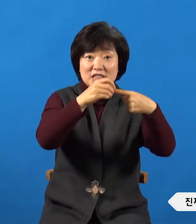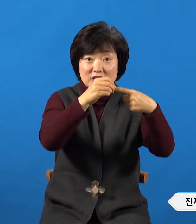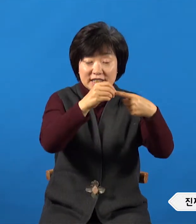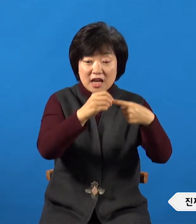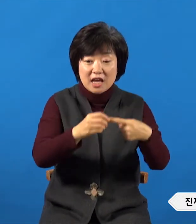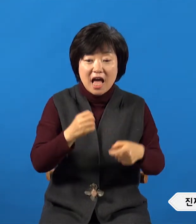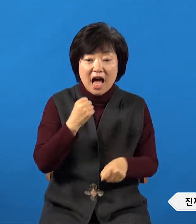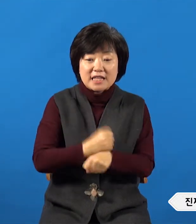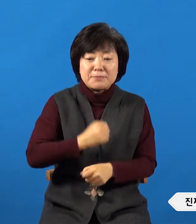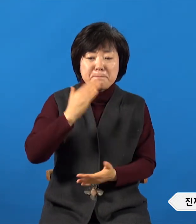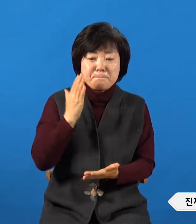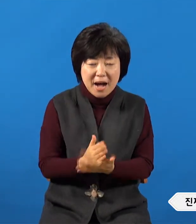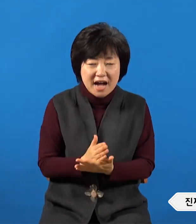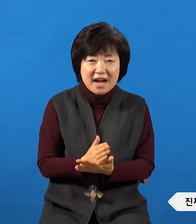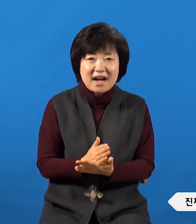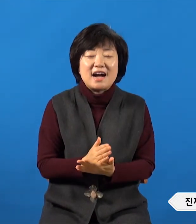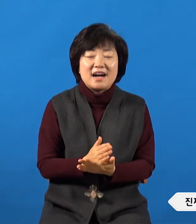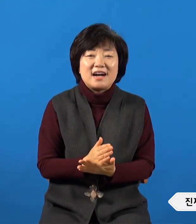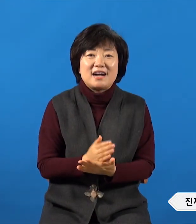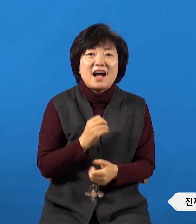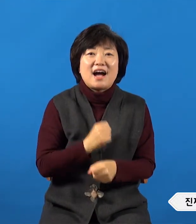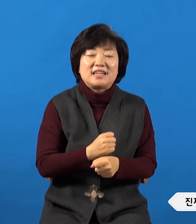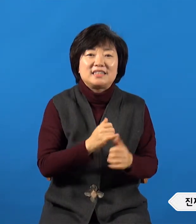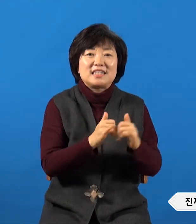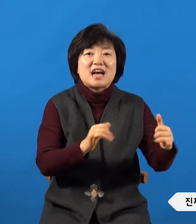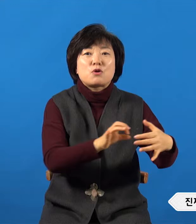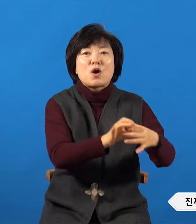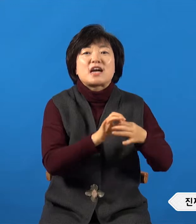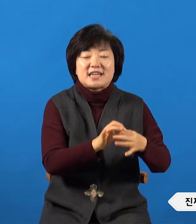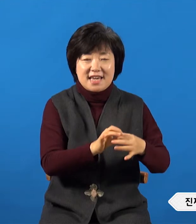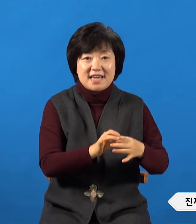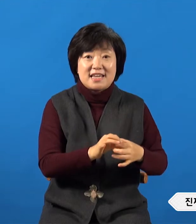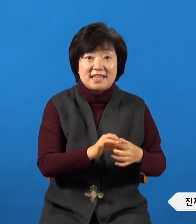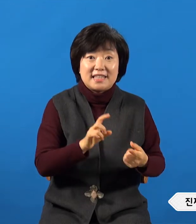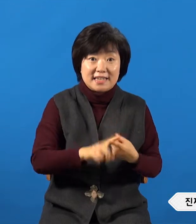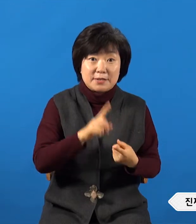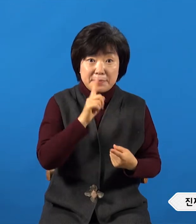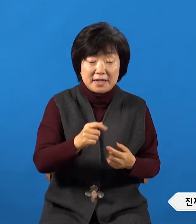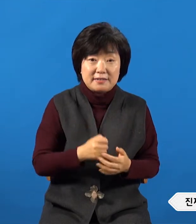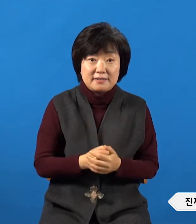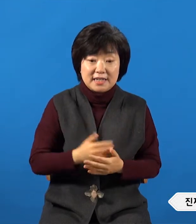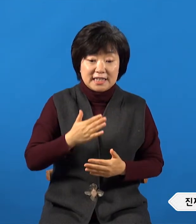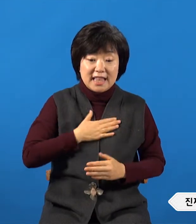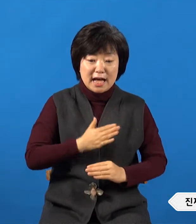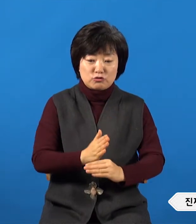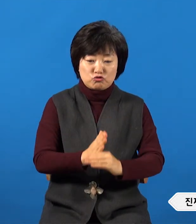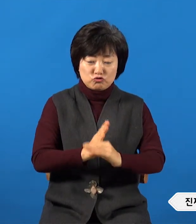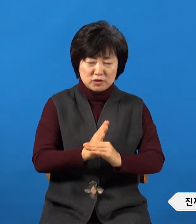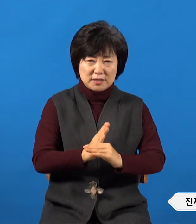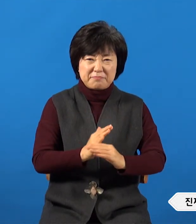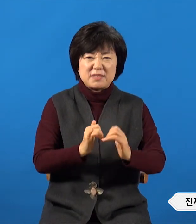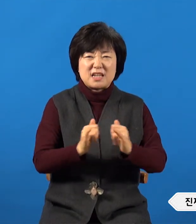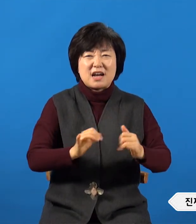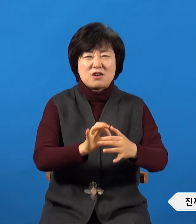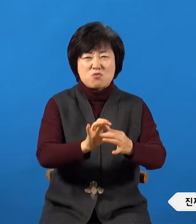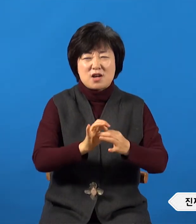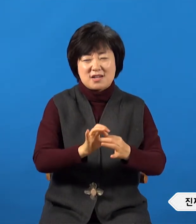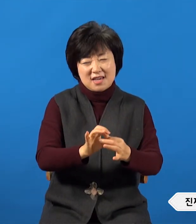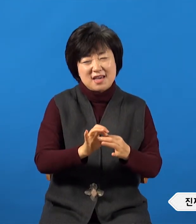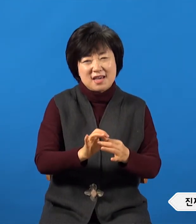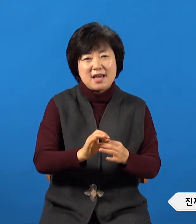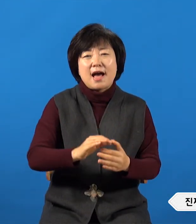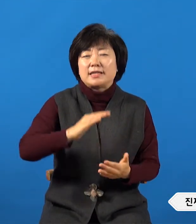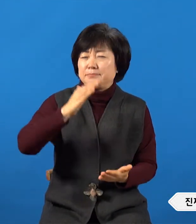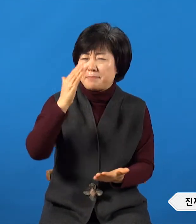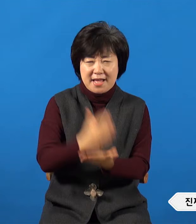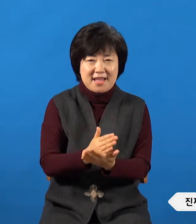첫째로 우리가 하지 말아야 될 인간관계의 모습을 이렇게 말씀하십니다. 자기 중심의